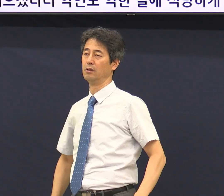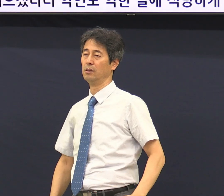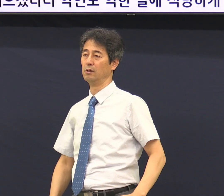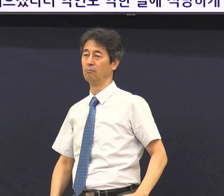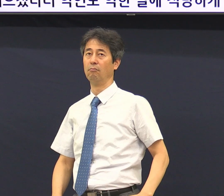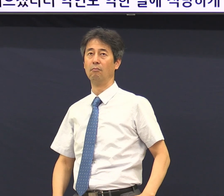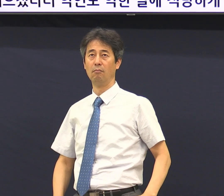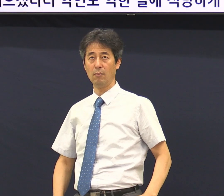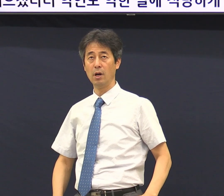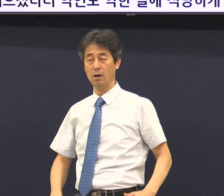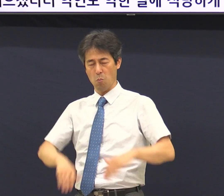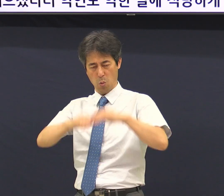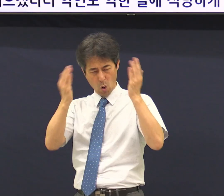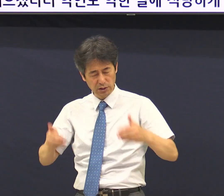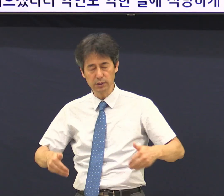하나님께서 악한 행동